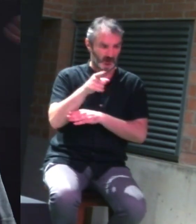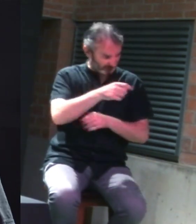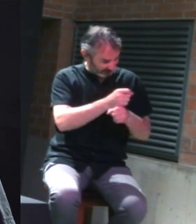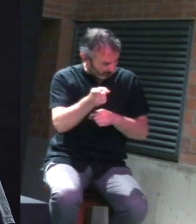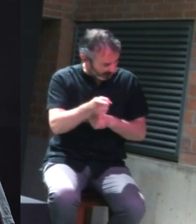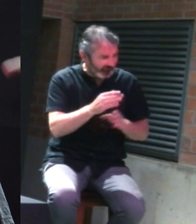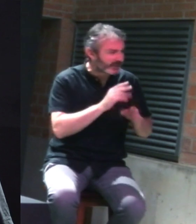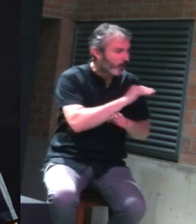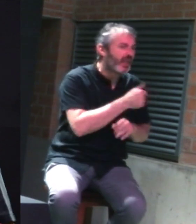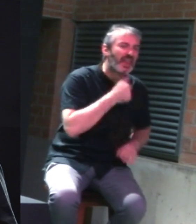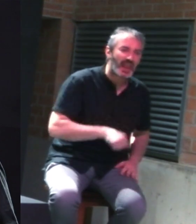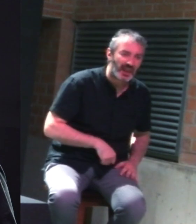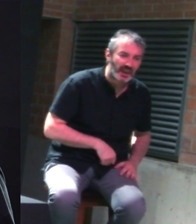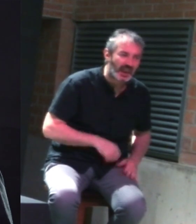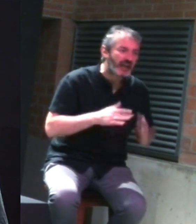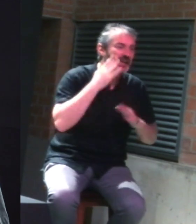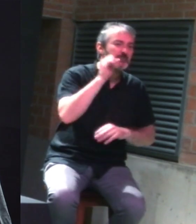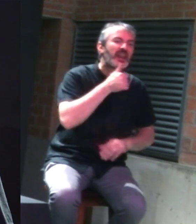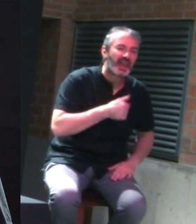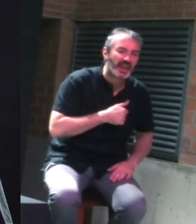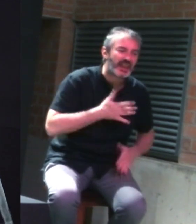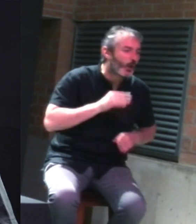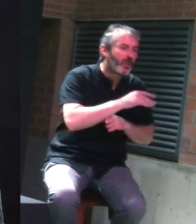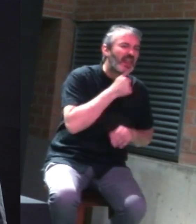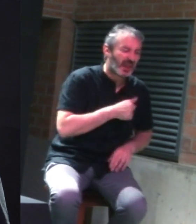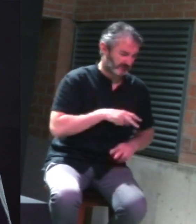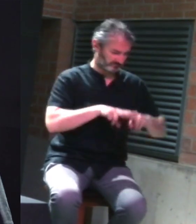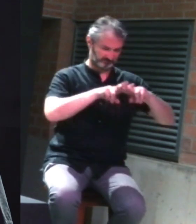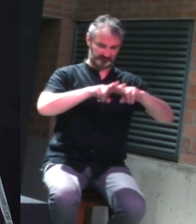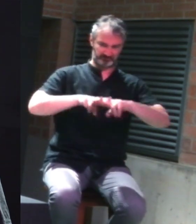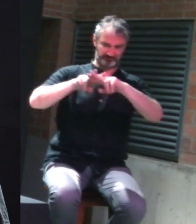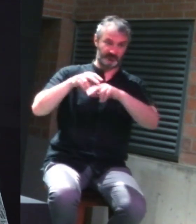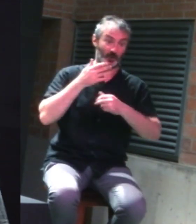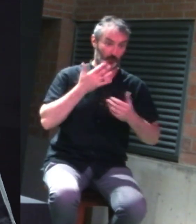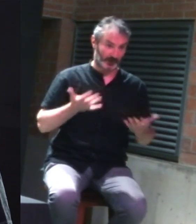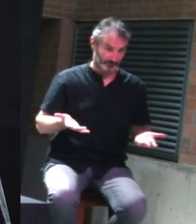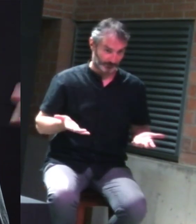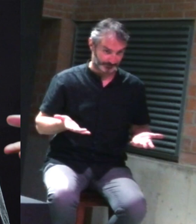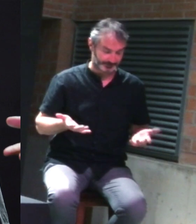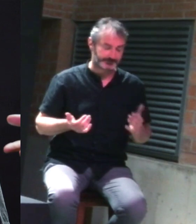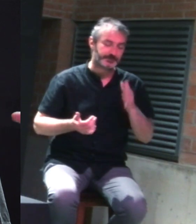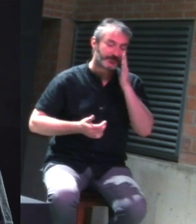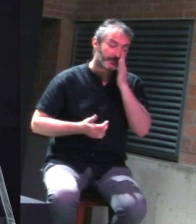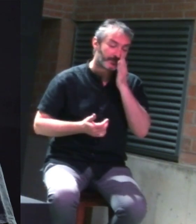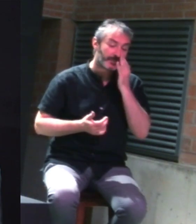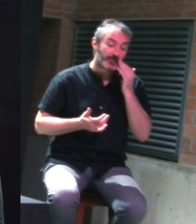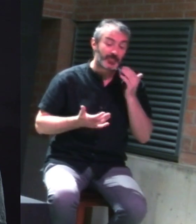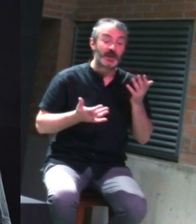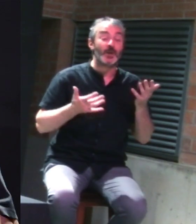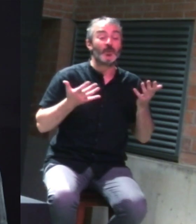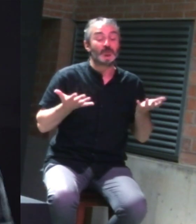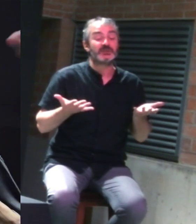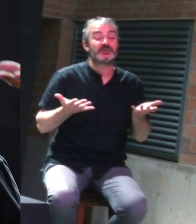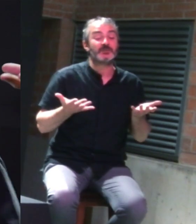sus criaturas, etcétera, etcétera. De ahí podemos afirmar que las mujeres existía la